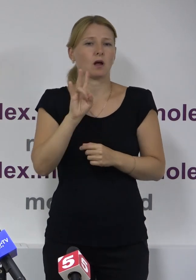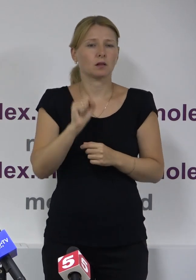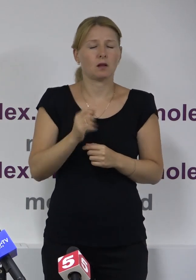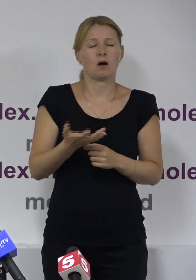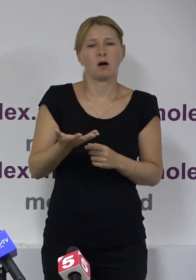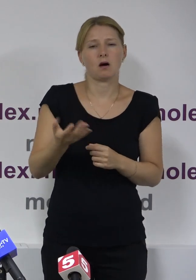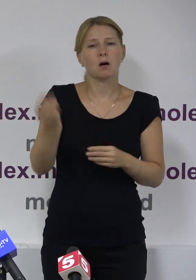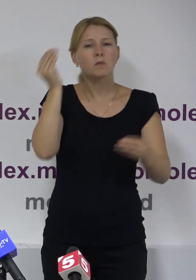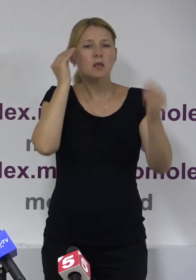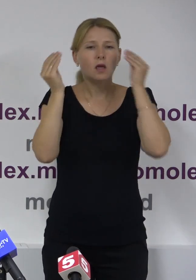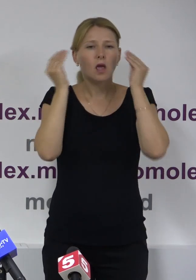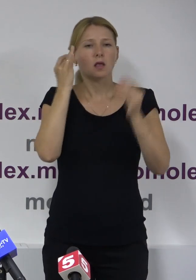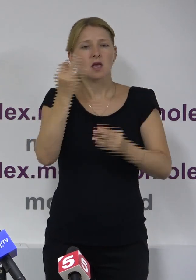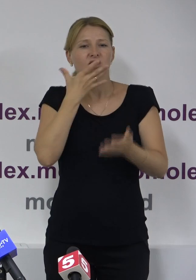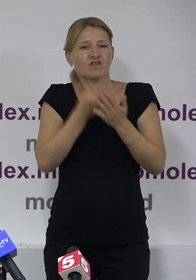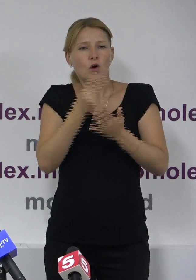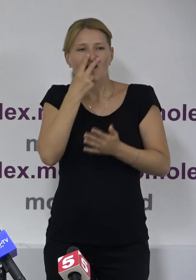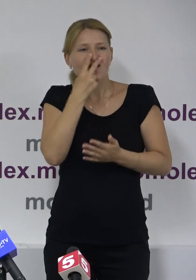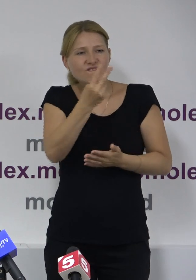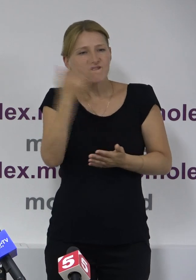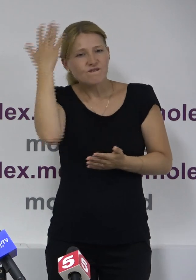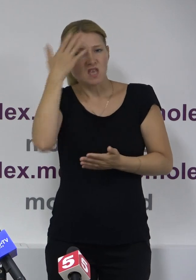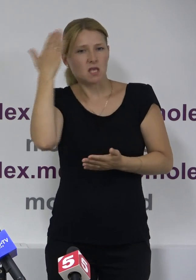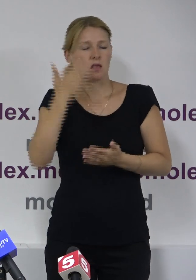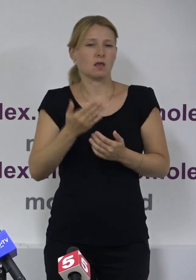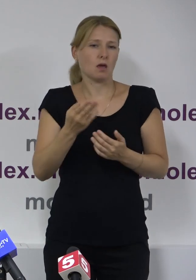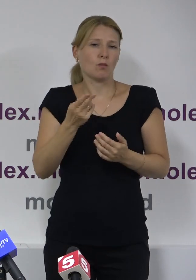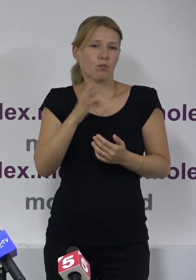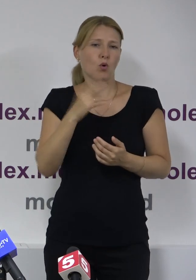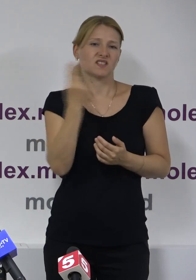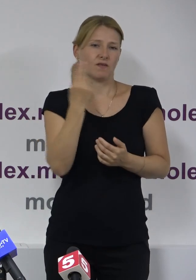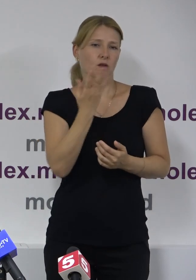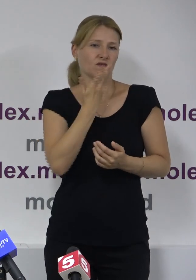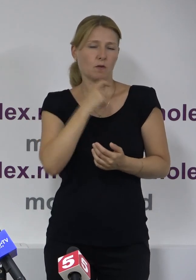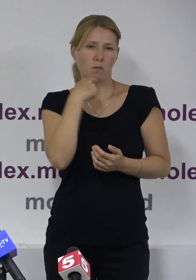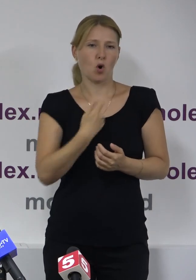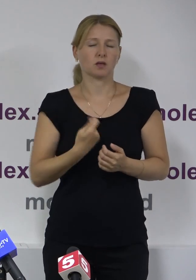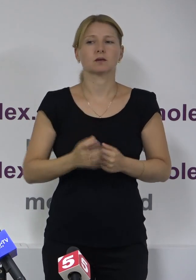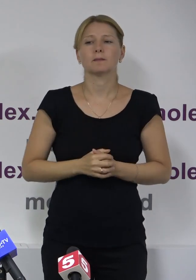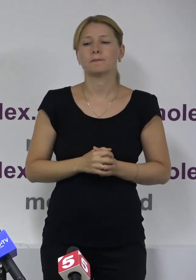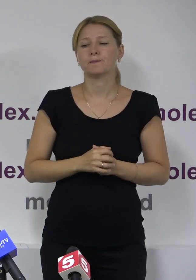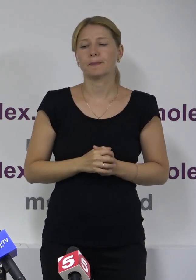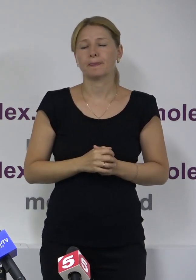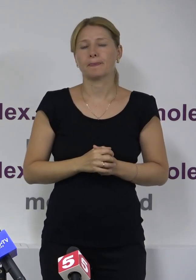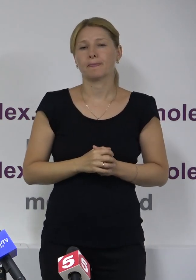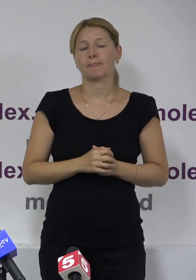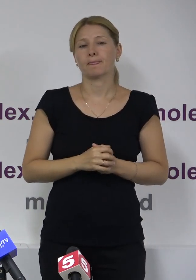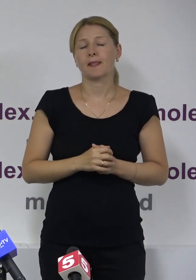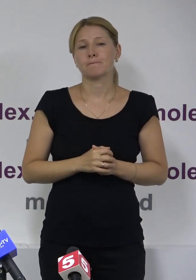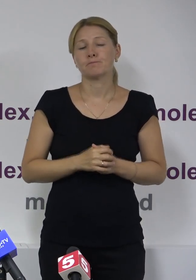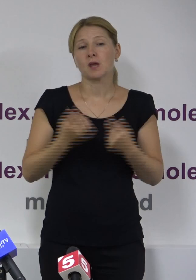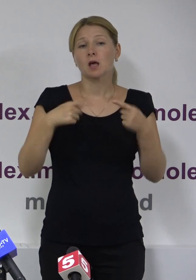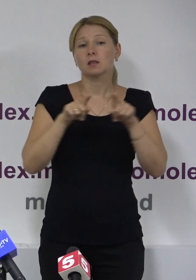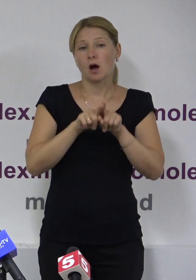acestora, vis-a-vis de întrebările pe care le au față de factorii politici. Cu referință la cadrul legal, în raport veți